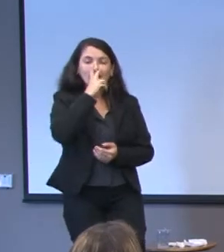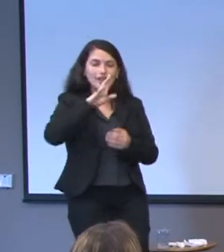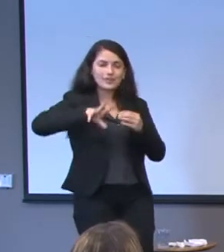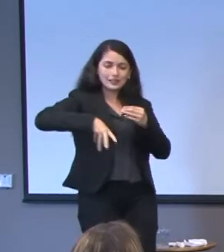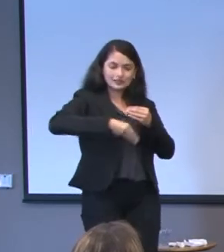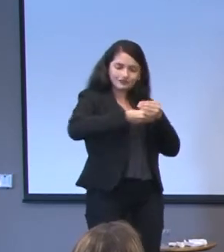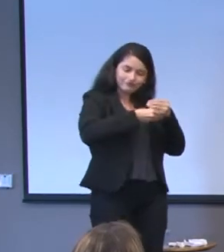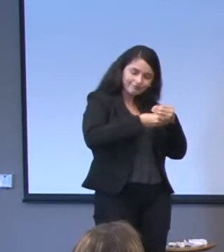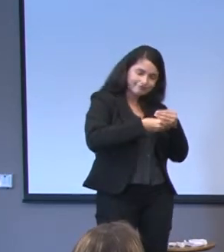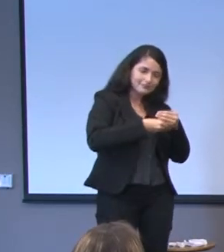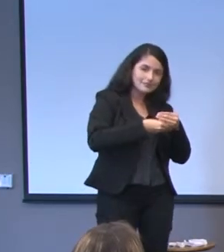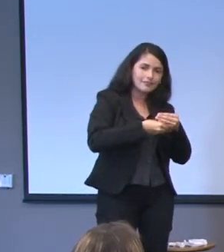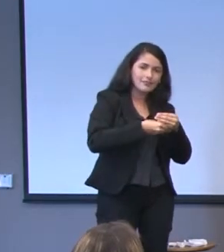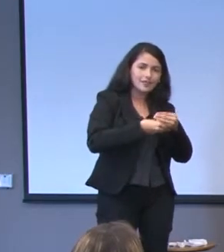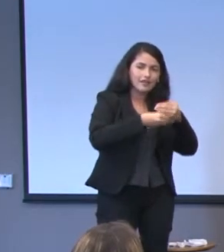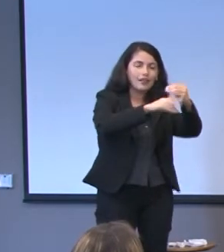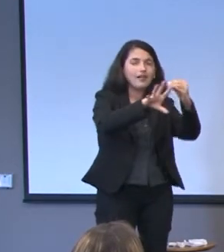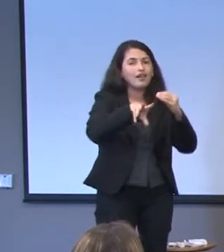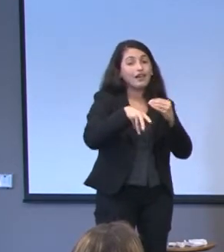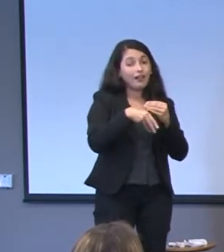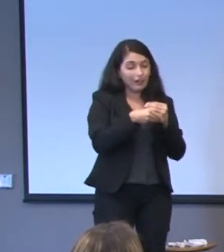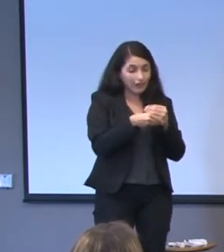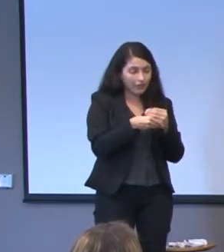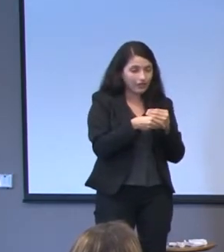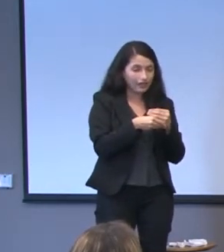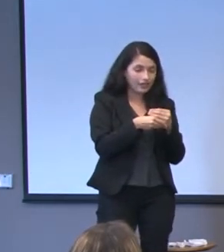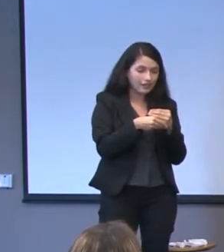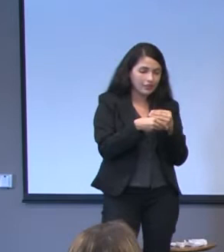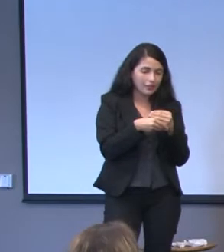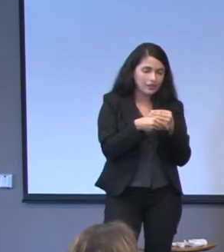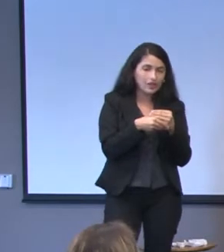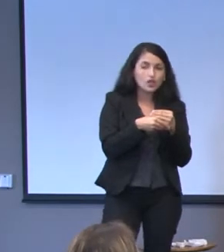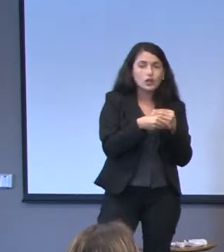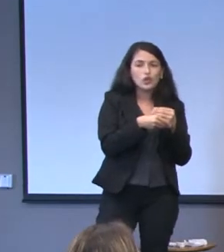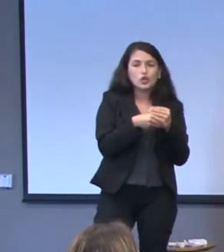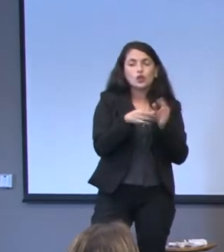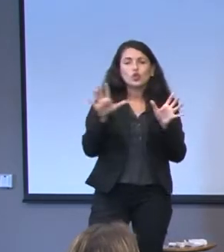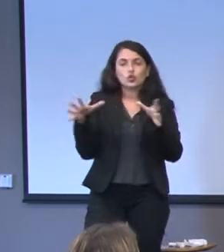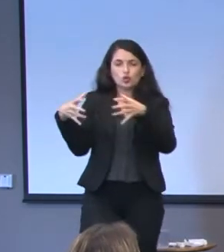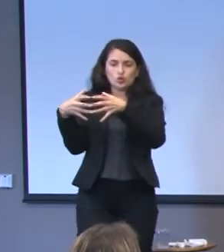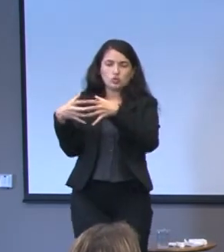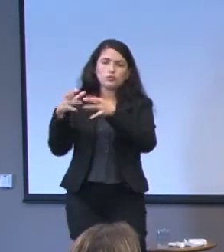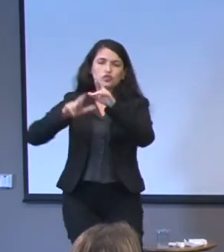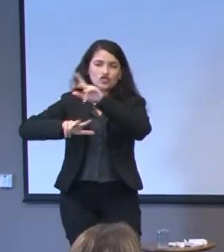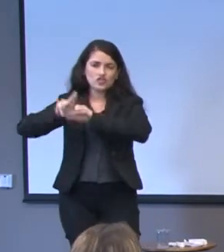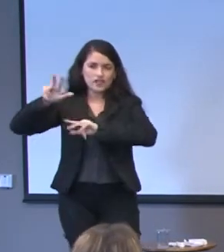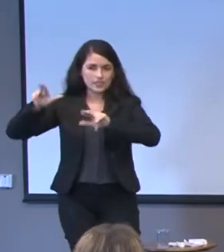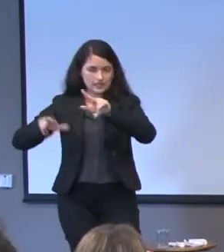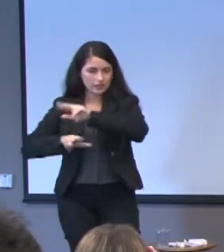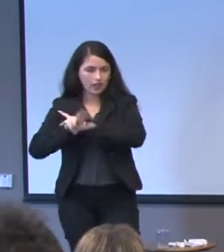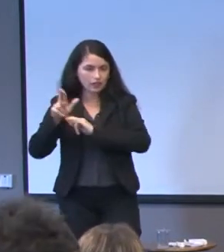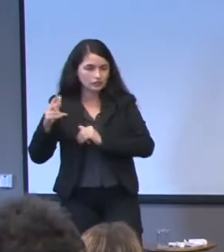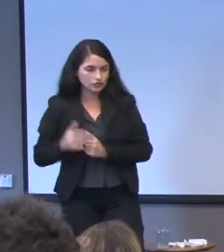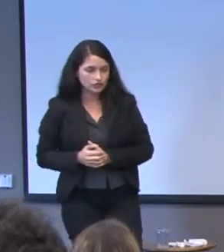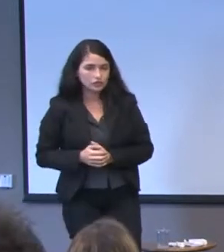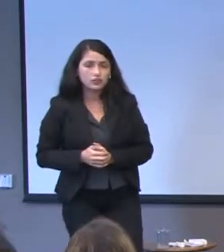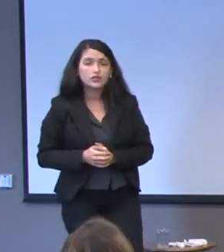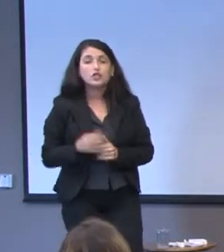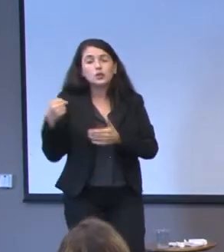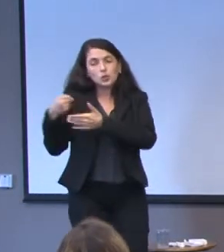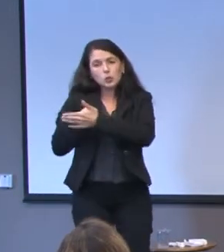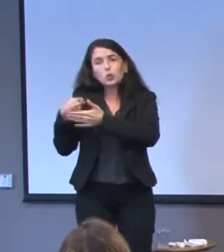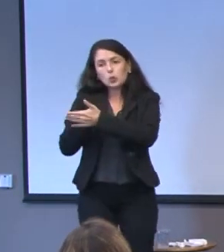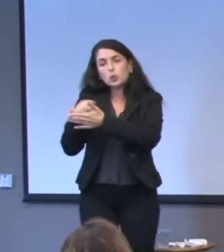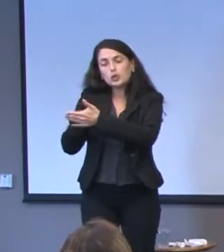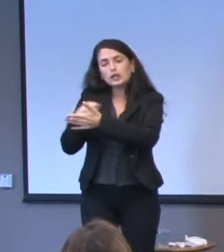agrega num aspecto que os grupos da diversidade, agora tem esse termo, né, lutam muito